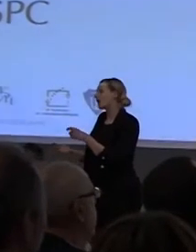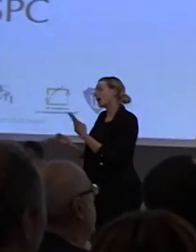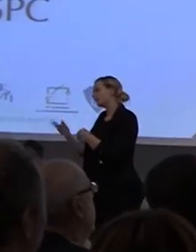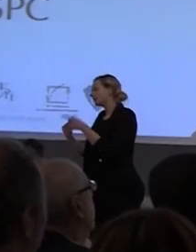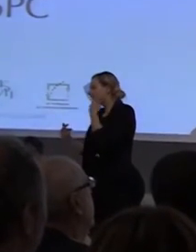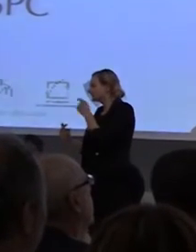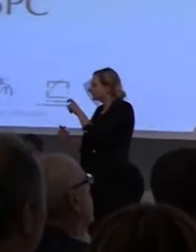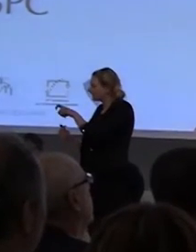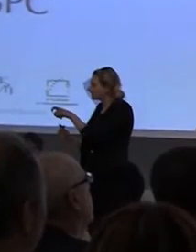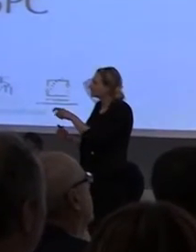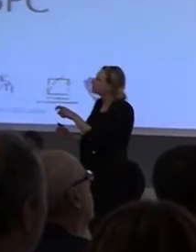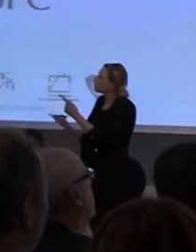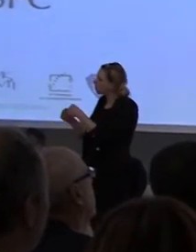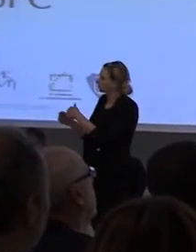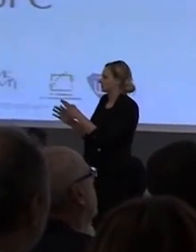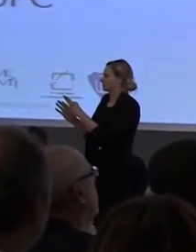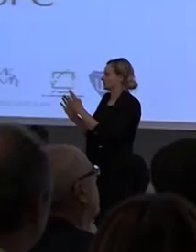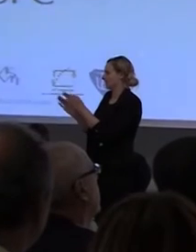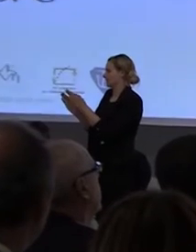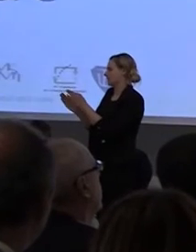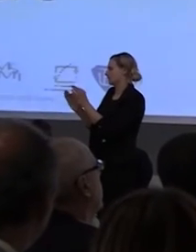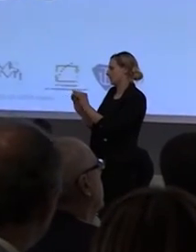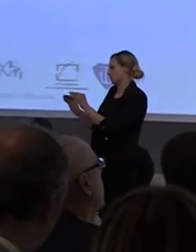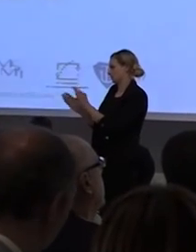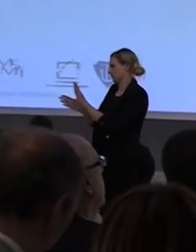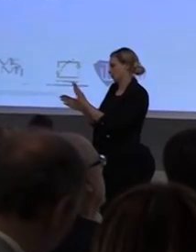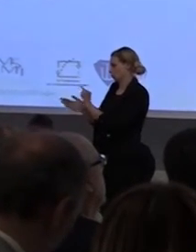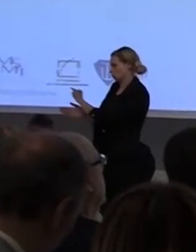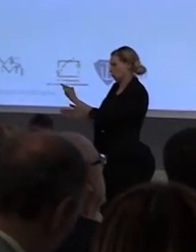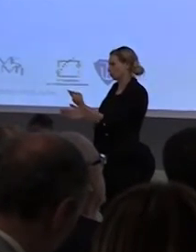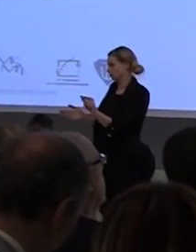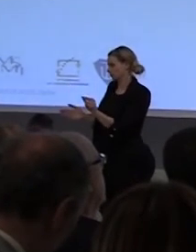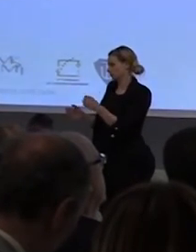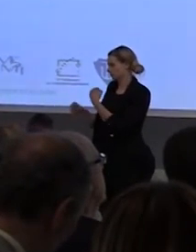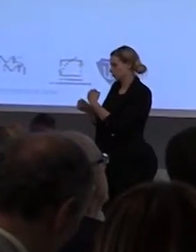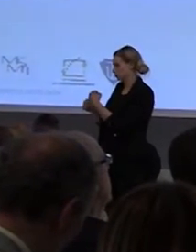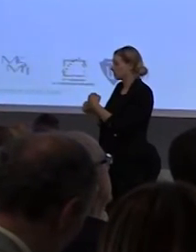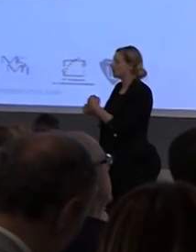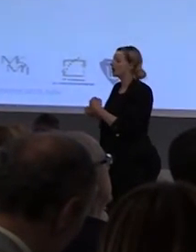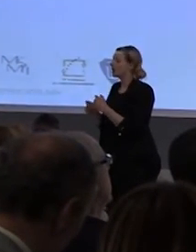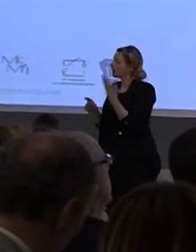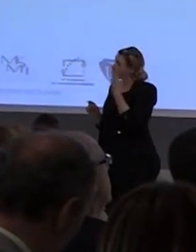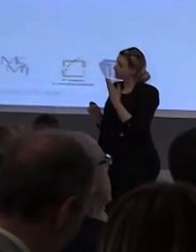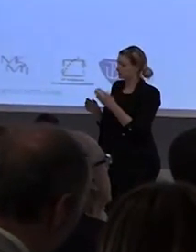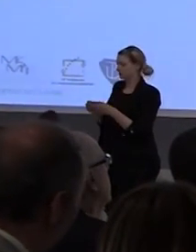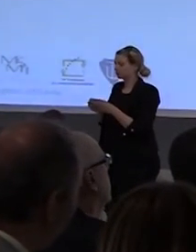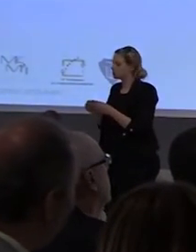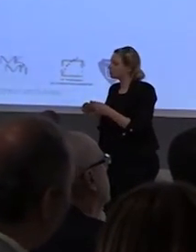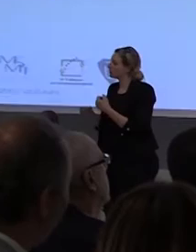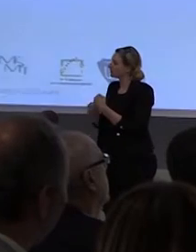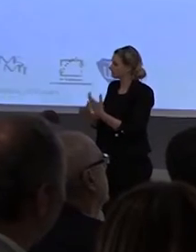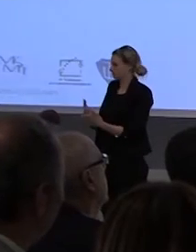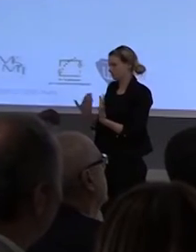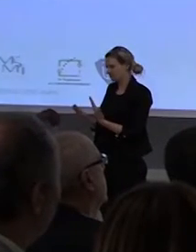pracovníků speciálních pedagogických center. Práce to nebyla jednoduchá. Mnozí z nás jsme si na